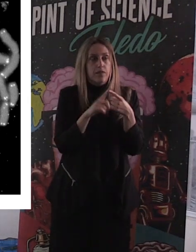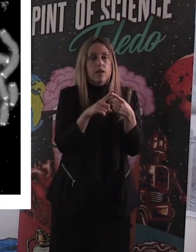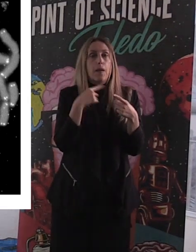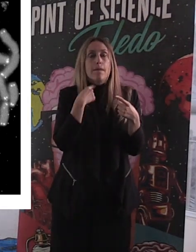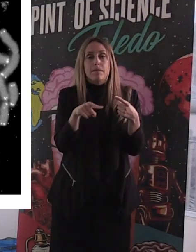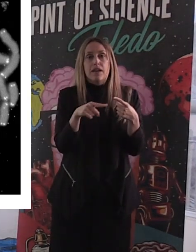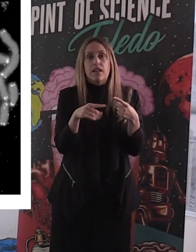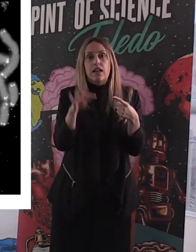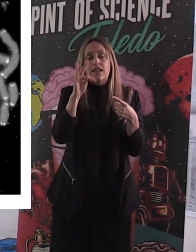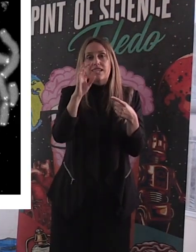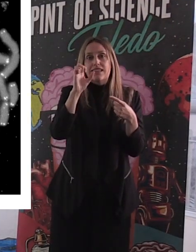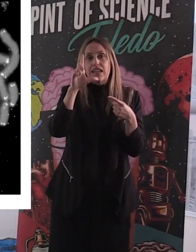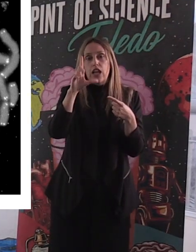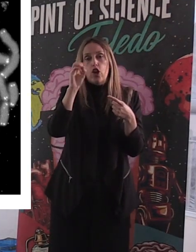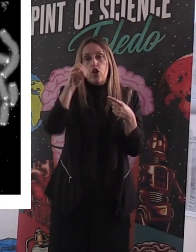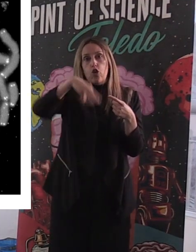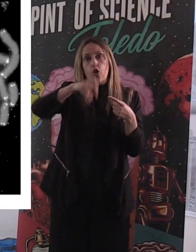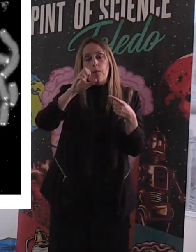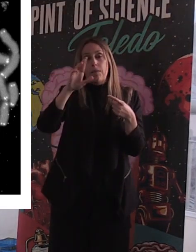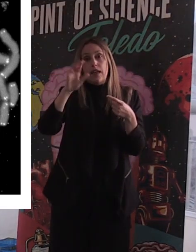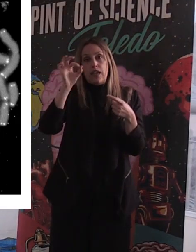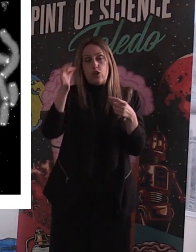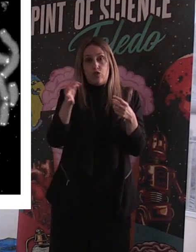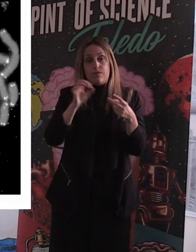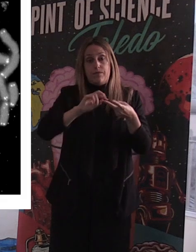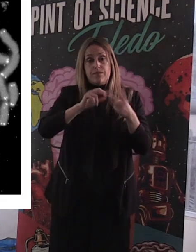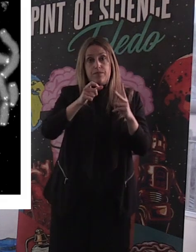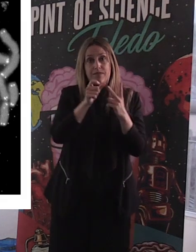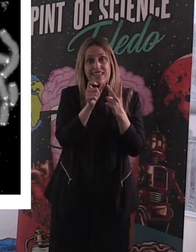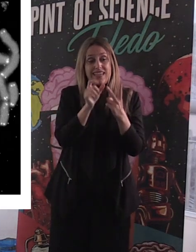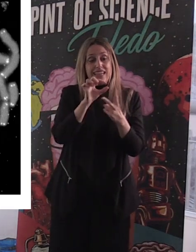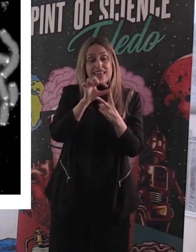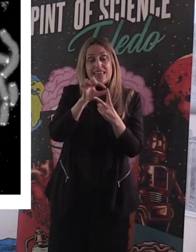de los telómeros. Si una célula se divide, tiene que